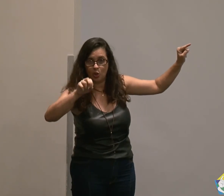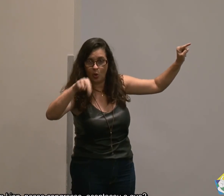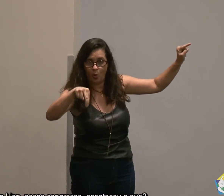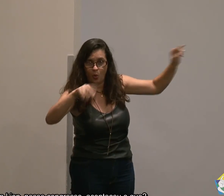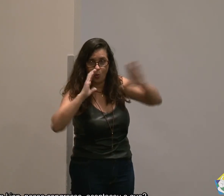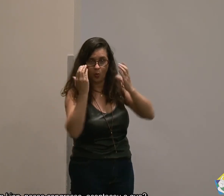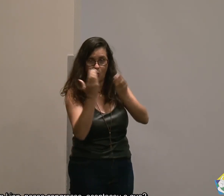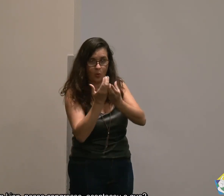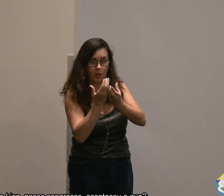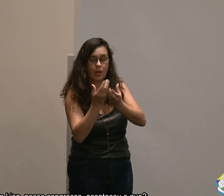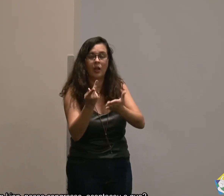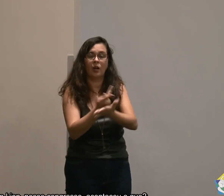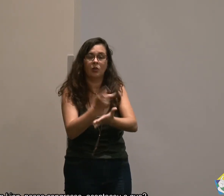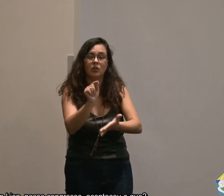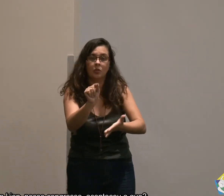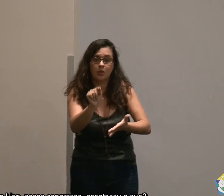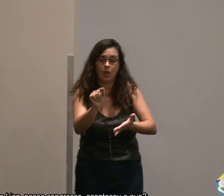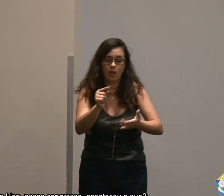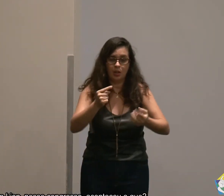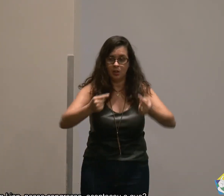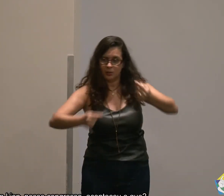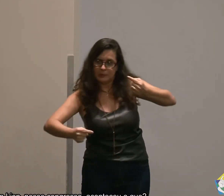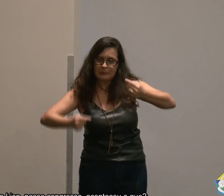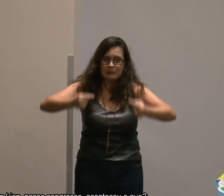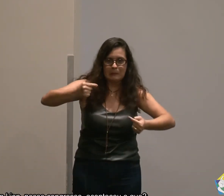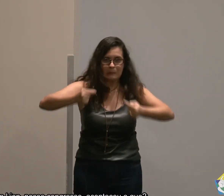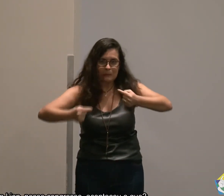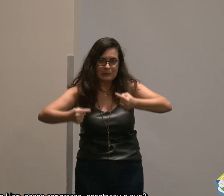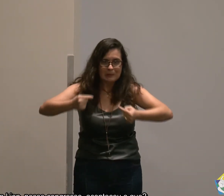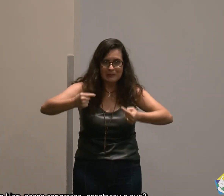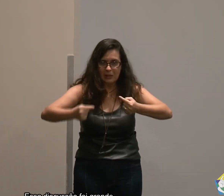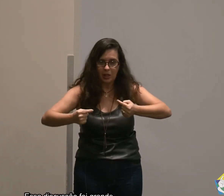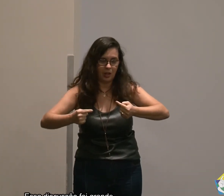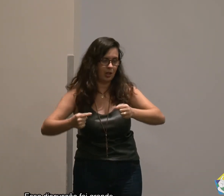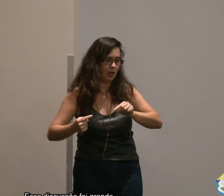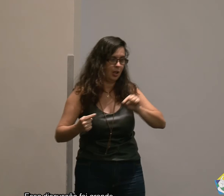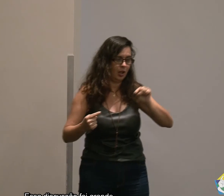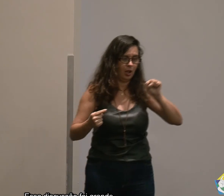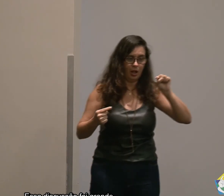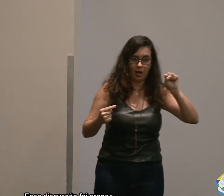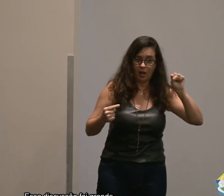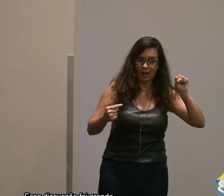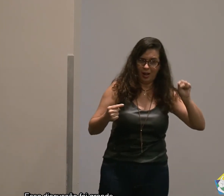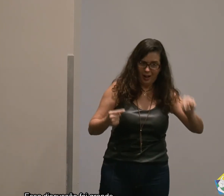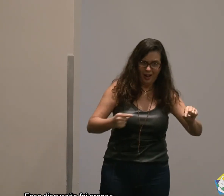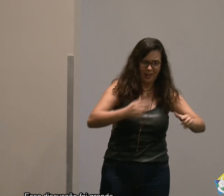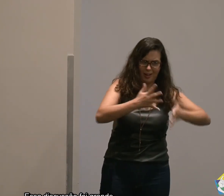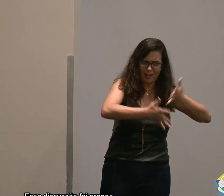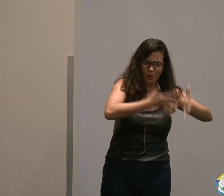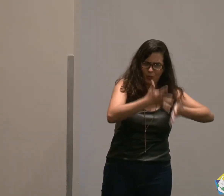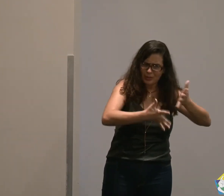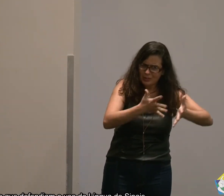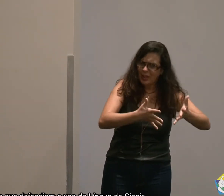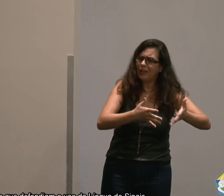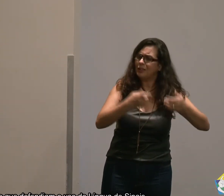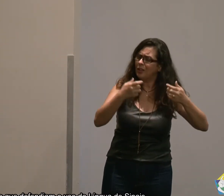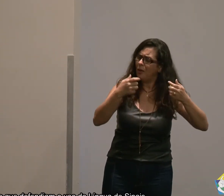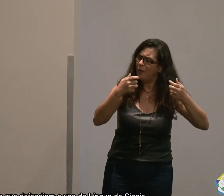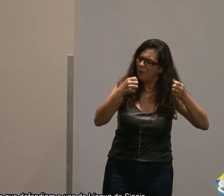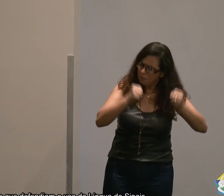e em Milão nesse congresso aconteceu o que? essa discussão foi grande os que defendiam